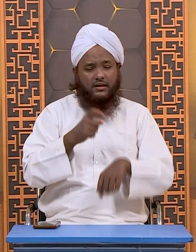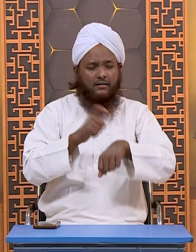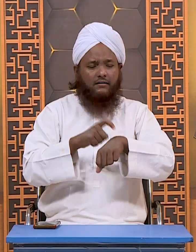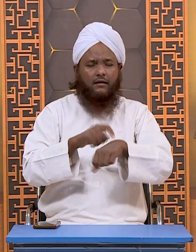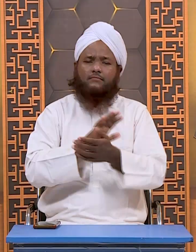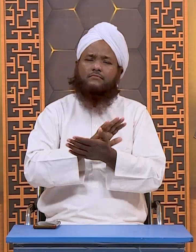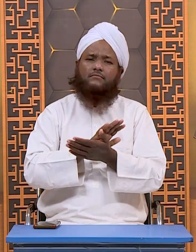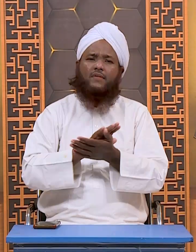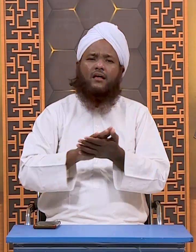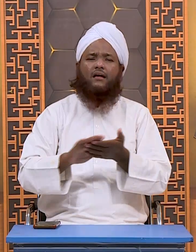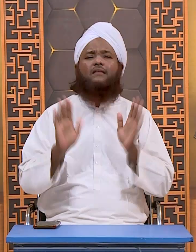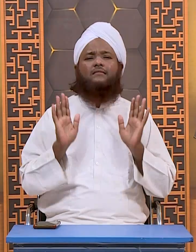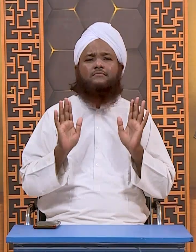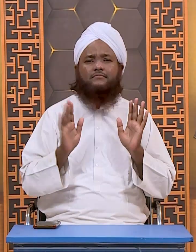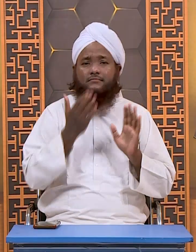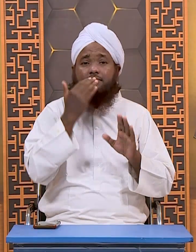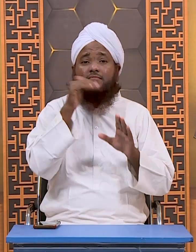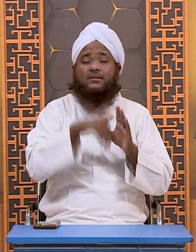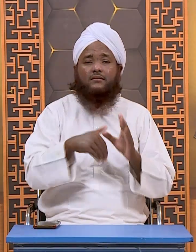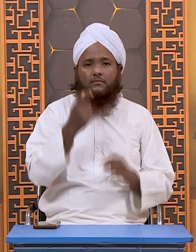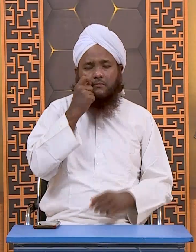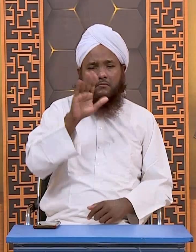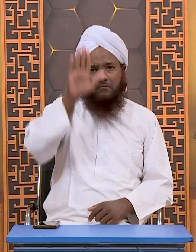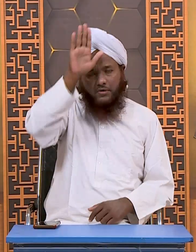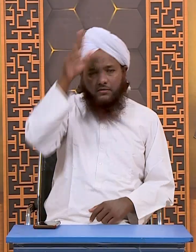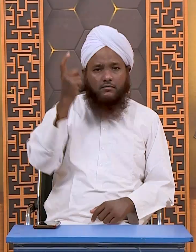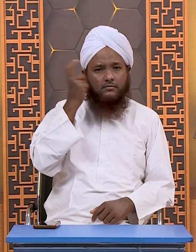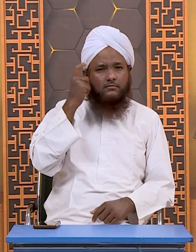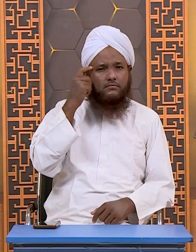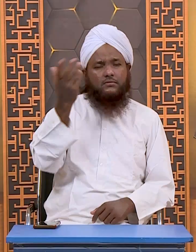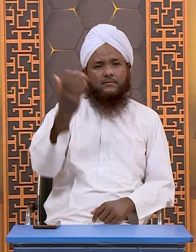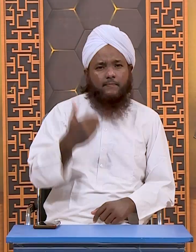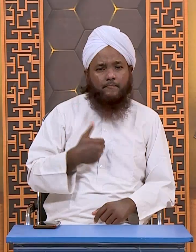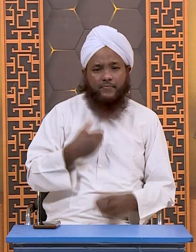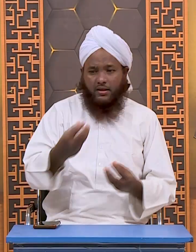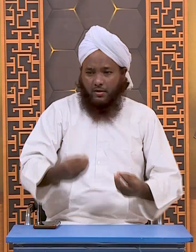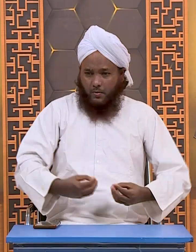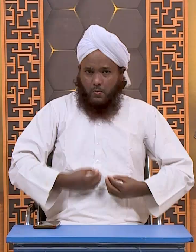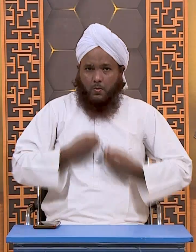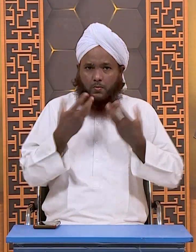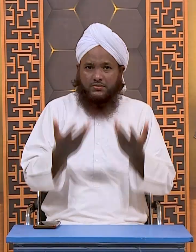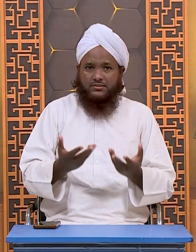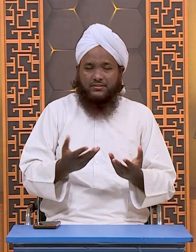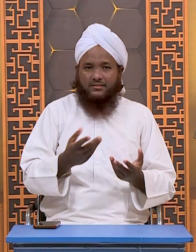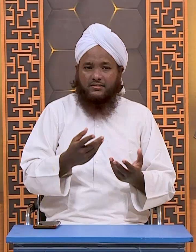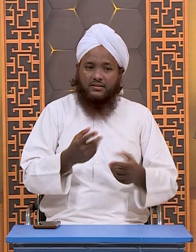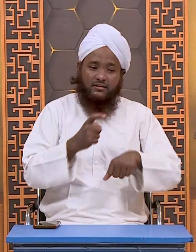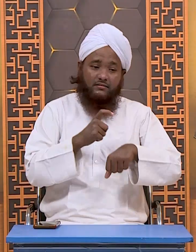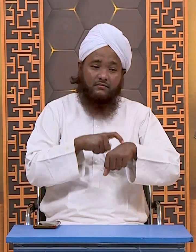جائے گا۔ جی ہاں، بادشاہ سوچنے پر مجبور تھا کہ جیسے ہی خوشی کا وقت آتا تو وہ سوچتا یہ وقت بھی گزر